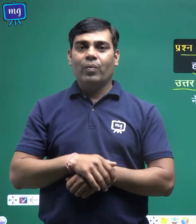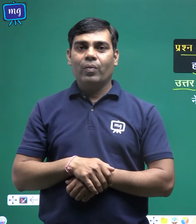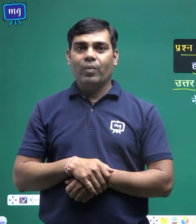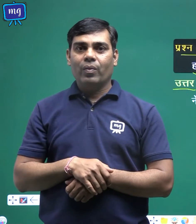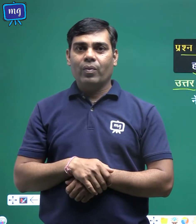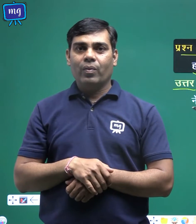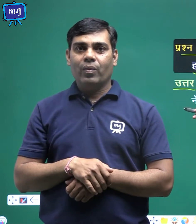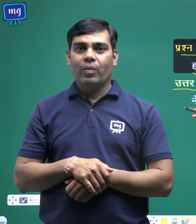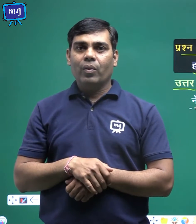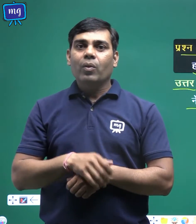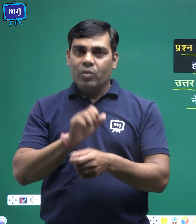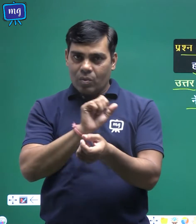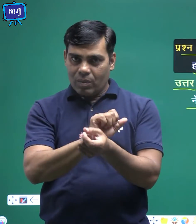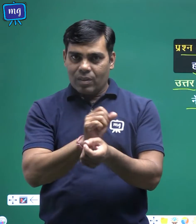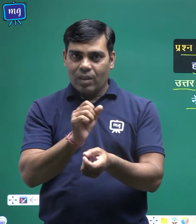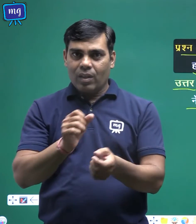बंदी मंत्री ने